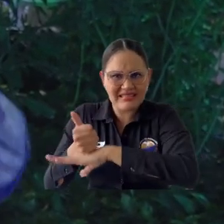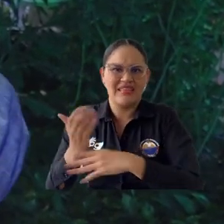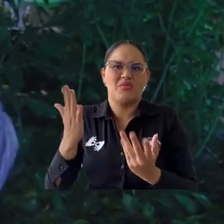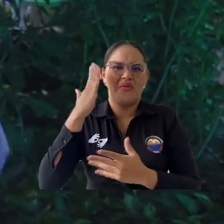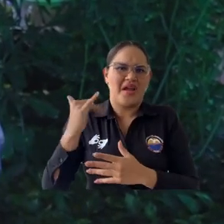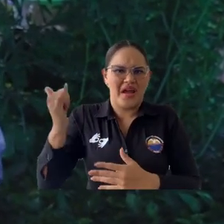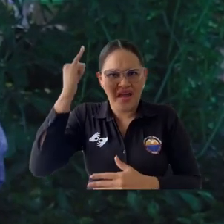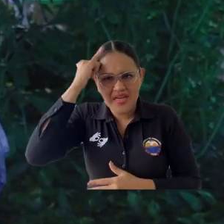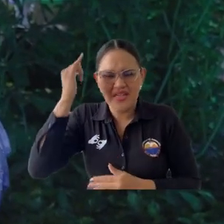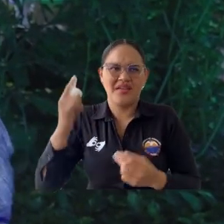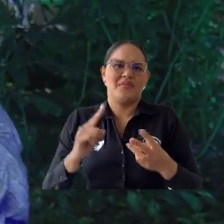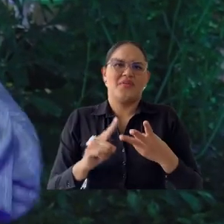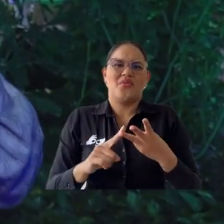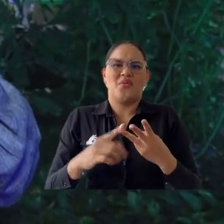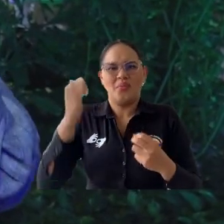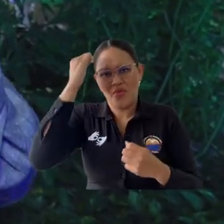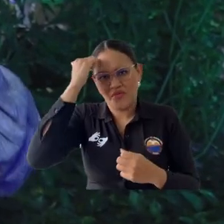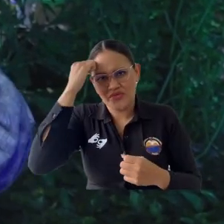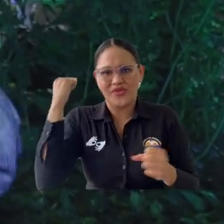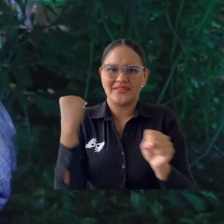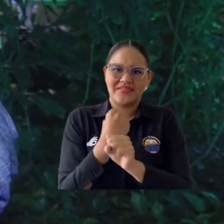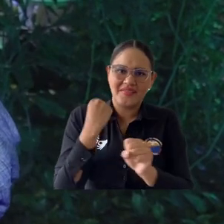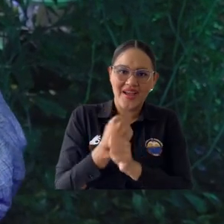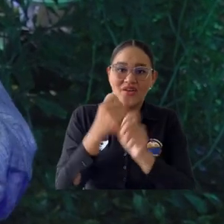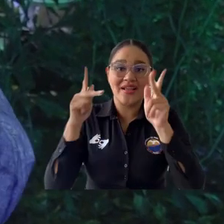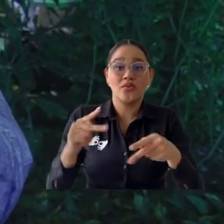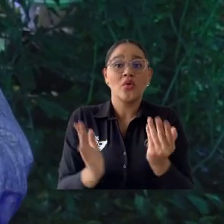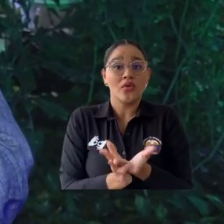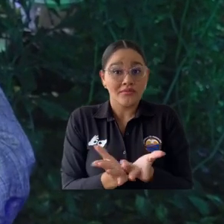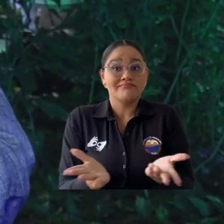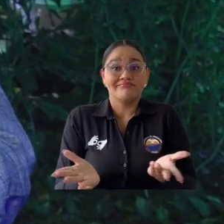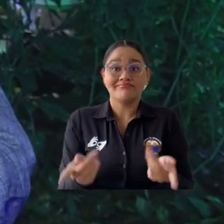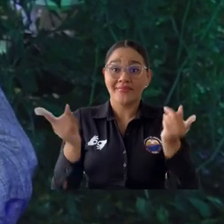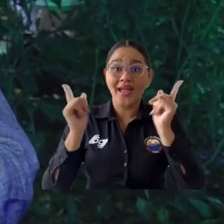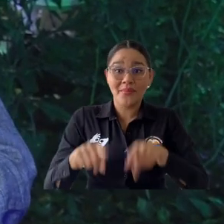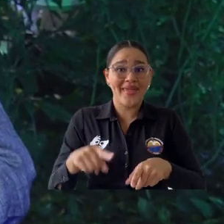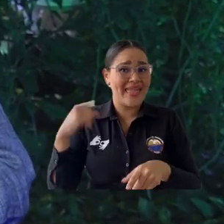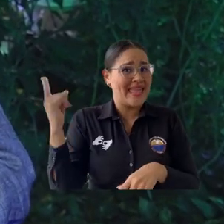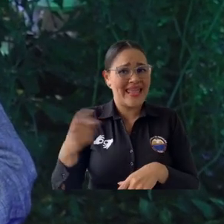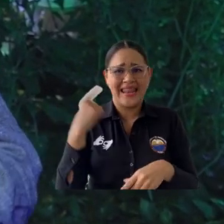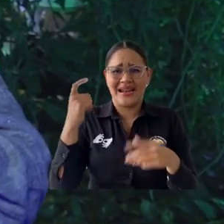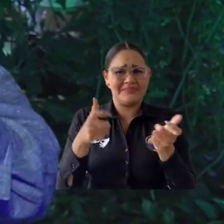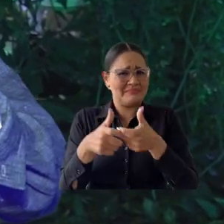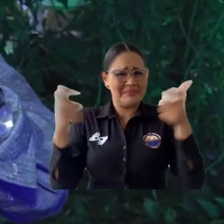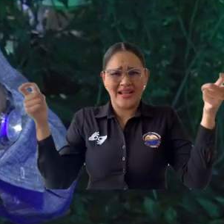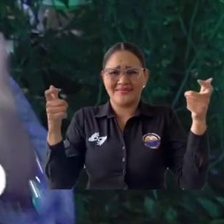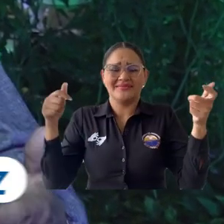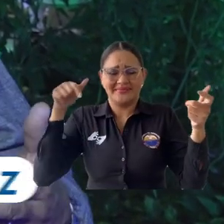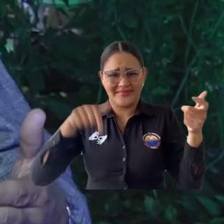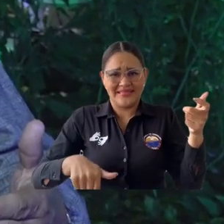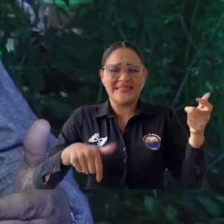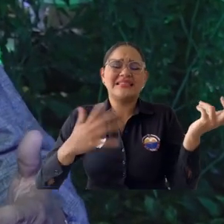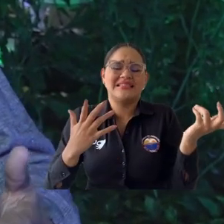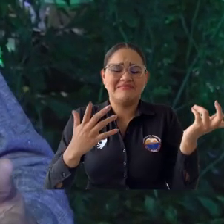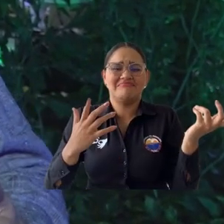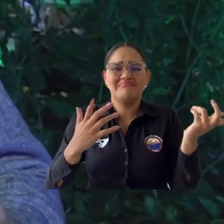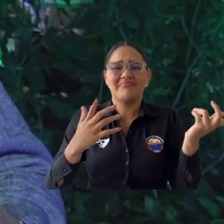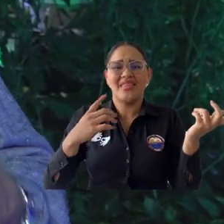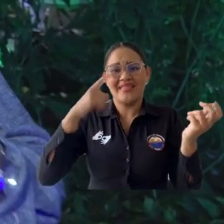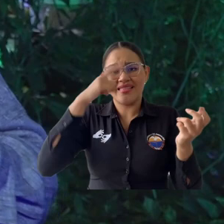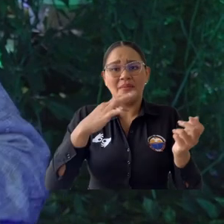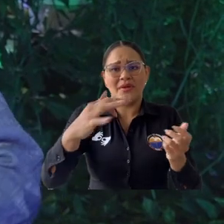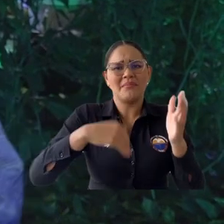directivos, académicos, profesores, trabajadores, estudiantes, incluso la gran mayoría de la